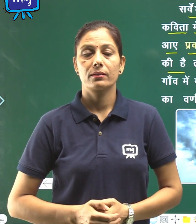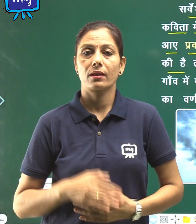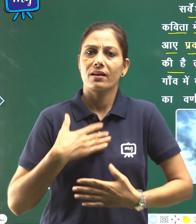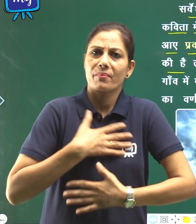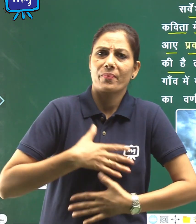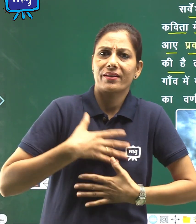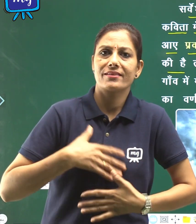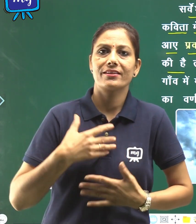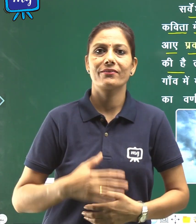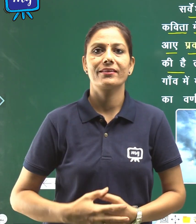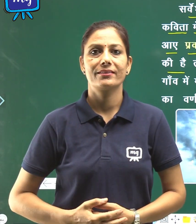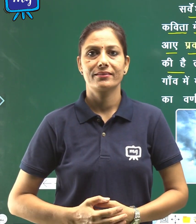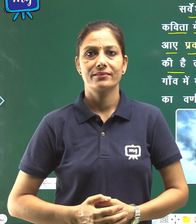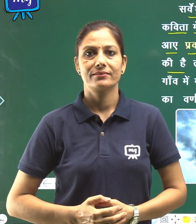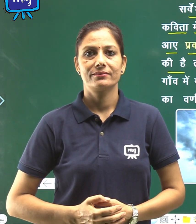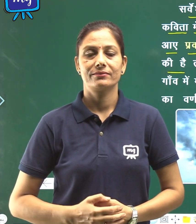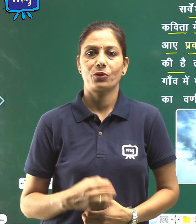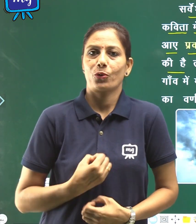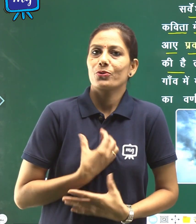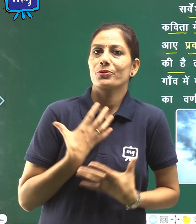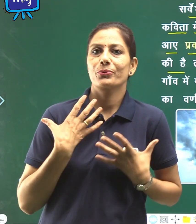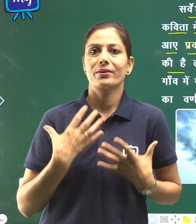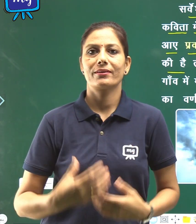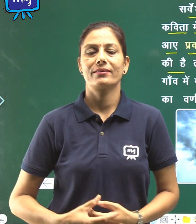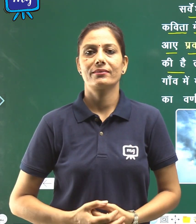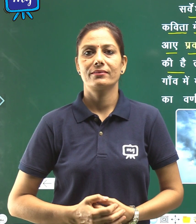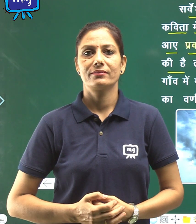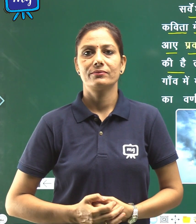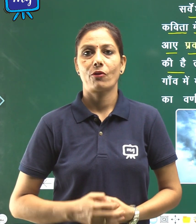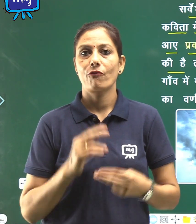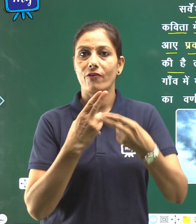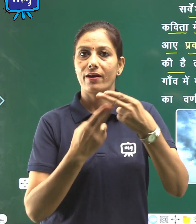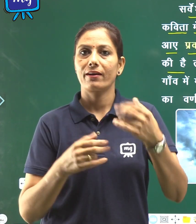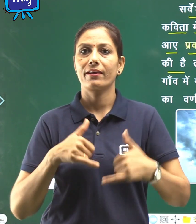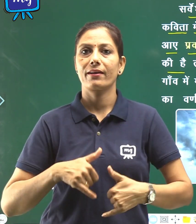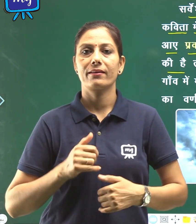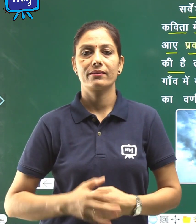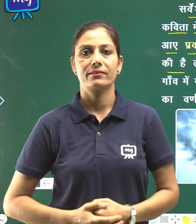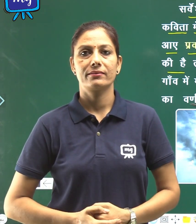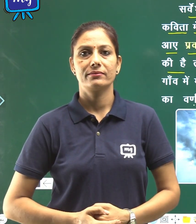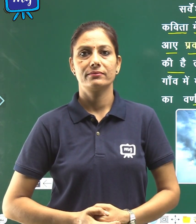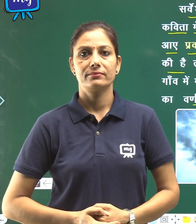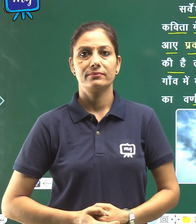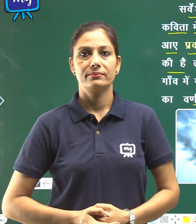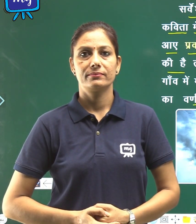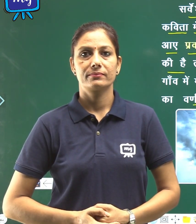मनाई जाने वाली खुशियों का वर्णन किया है।